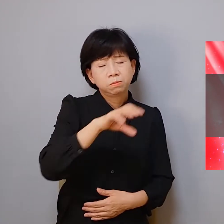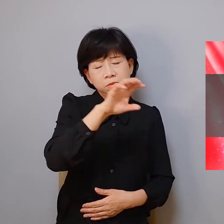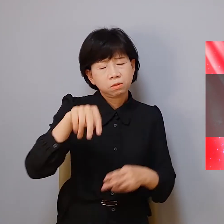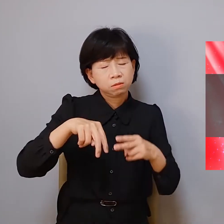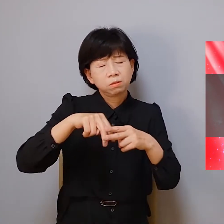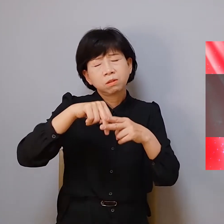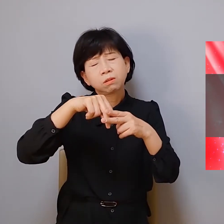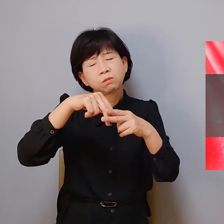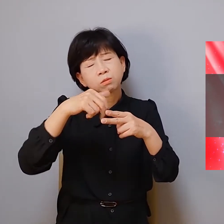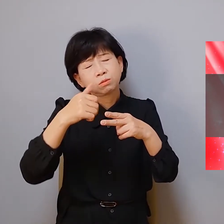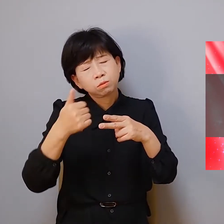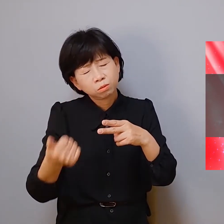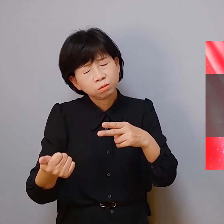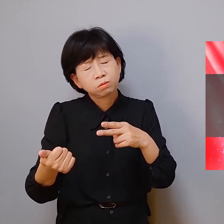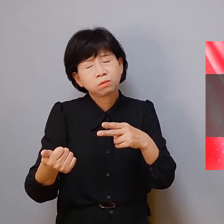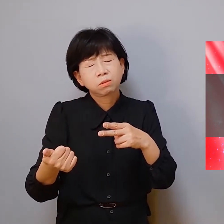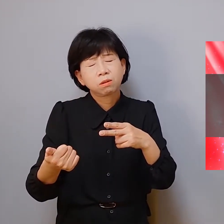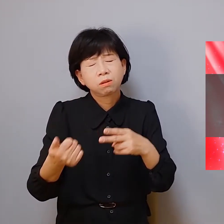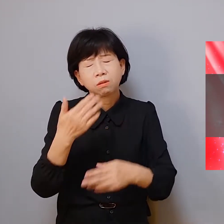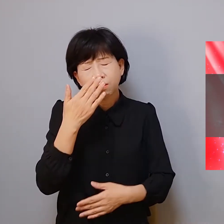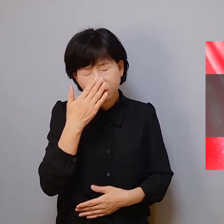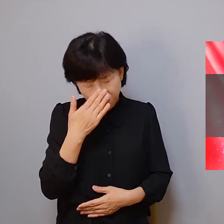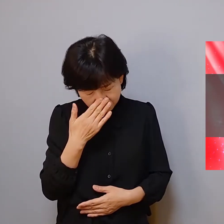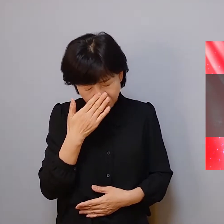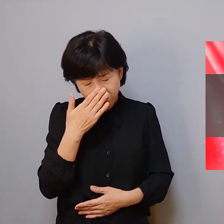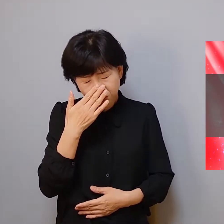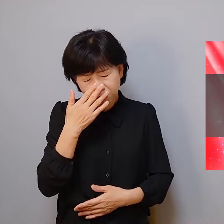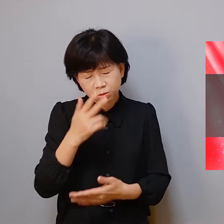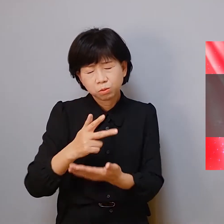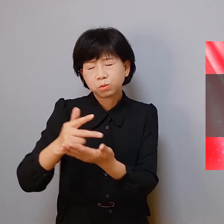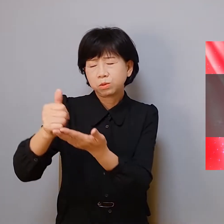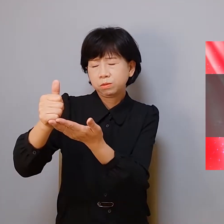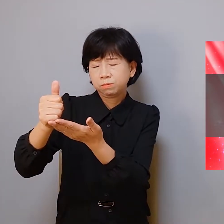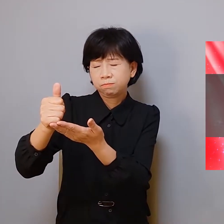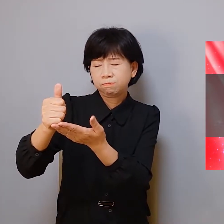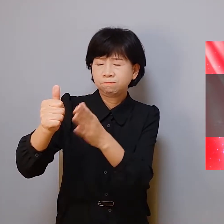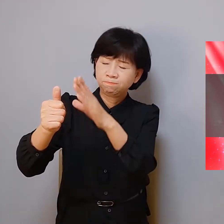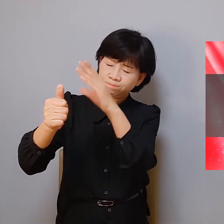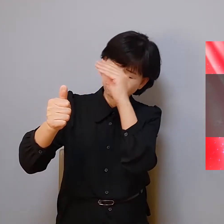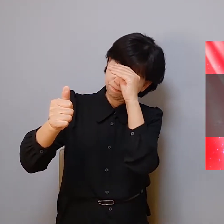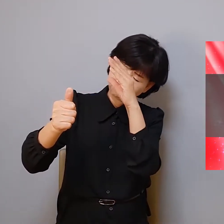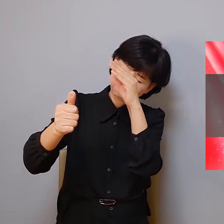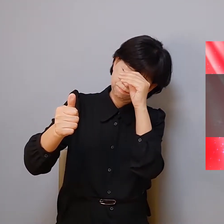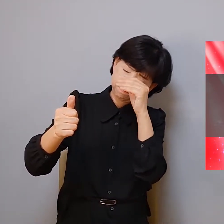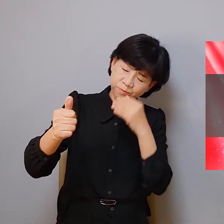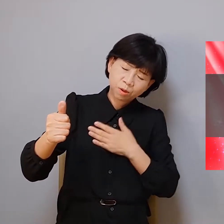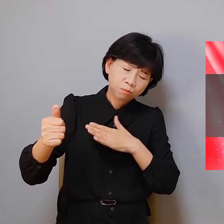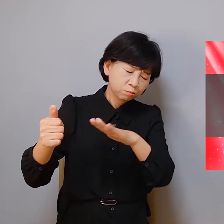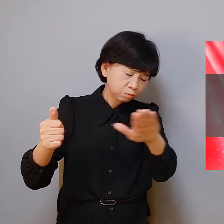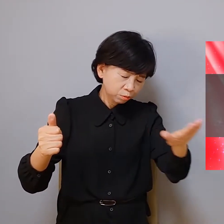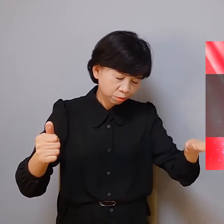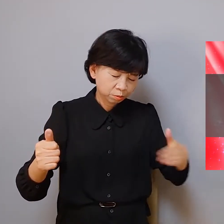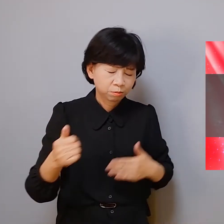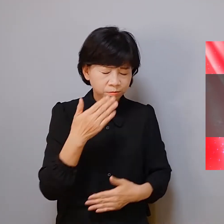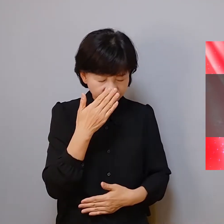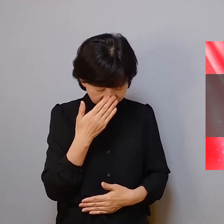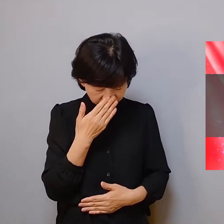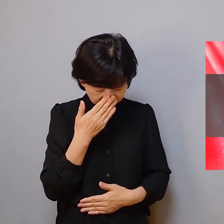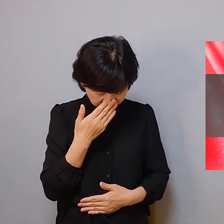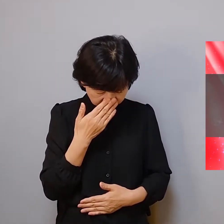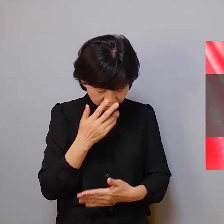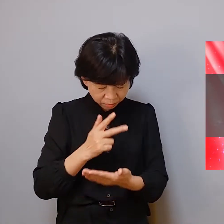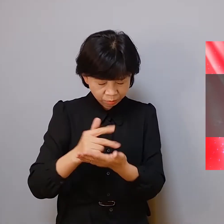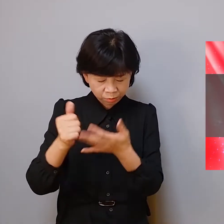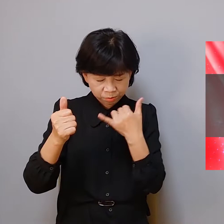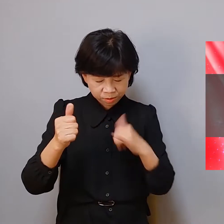십자가에 달리시기까지 철저히 낮아지시기를 원하셨던 주님처럼 저희들도 끊임없이 낮아지는